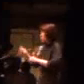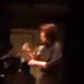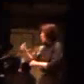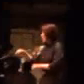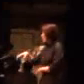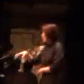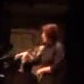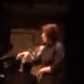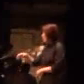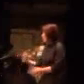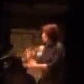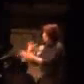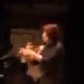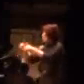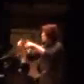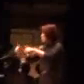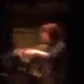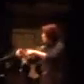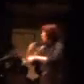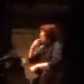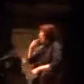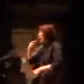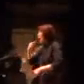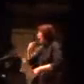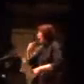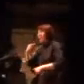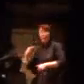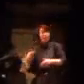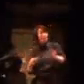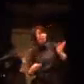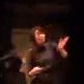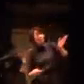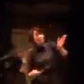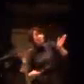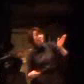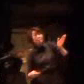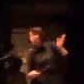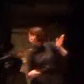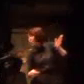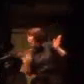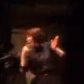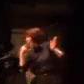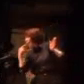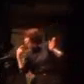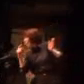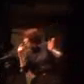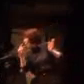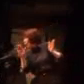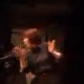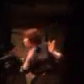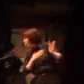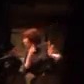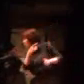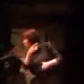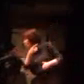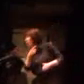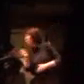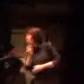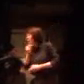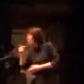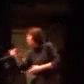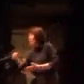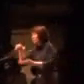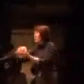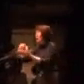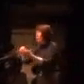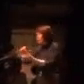力発電所の北西の方に赤黄緑の帯がずっと伸びているのが分かっていただけると思います。ここが猛烈な汚染